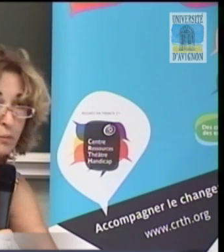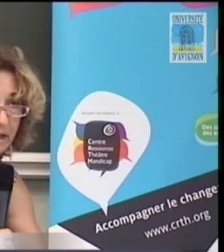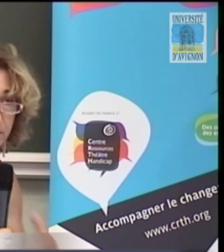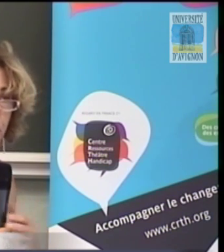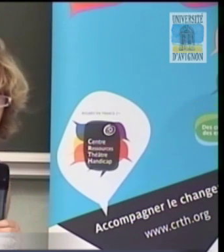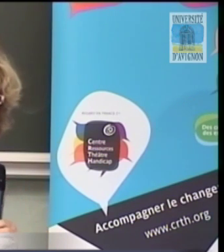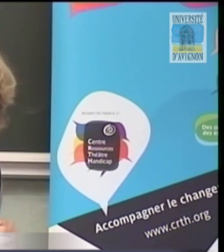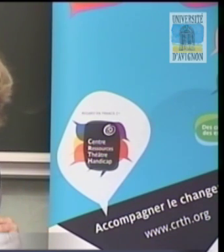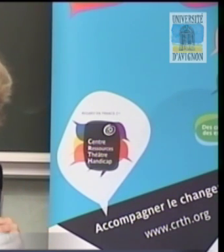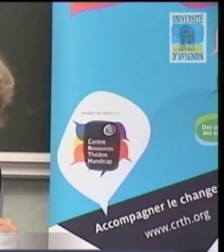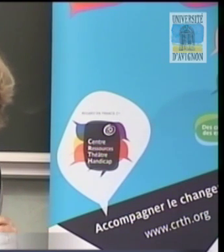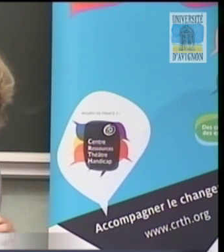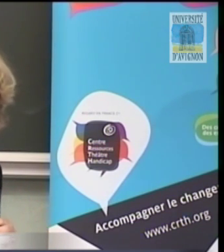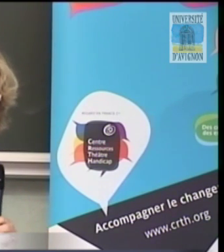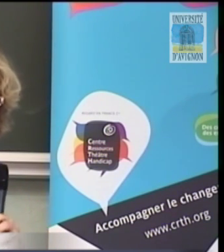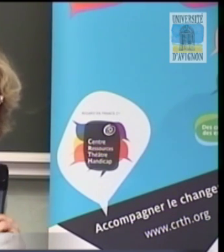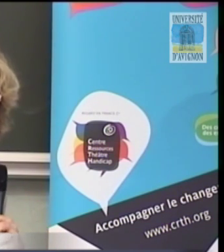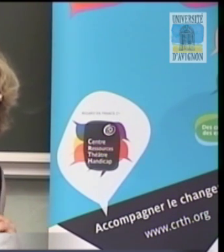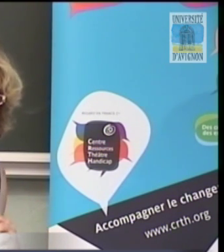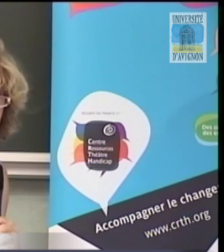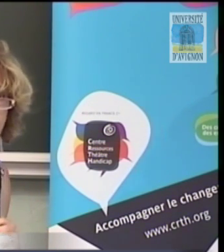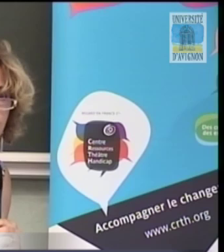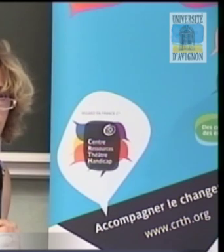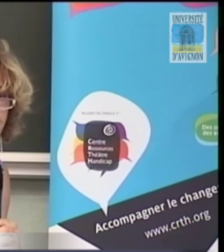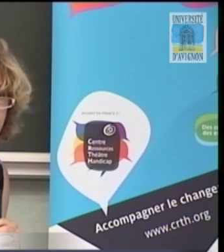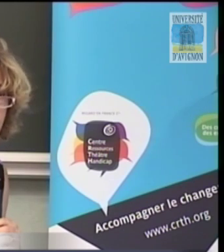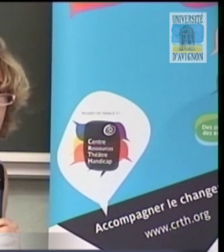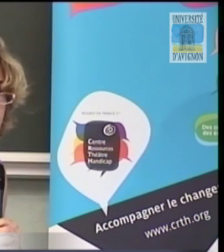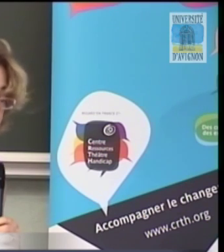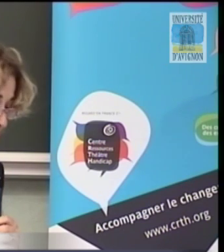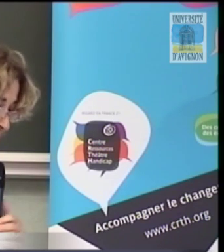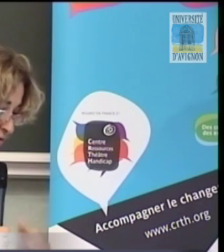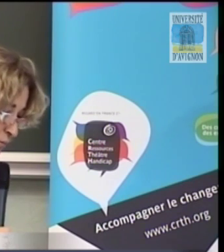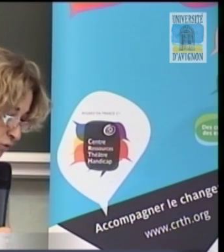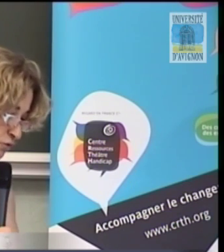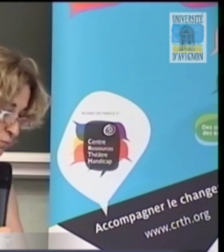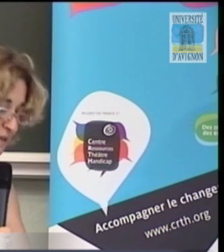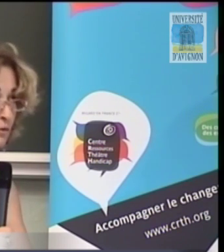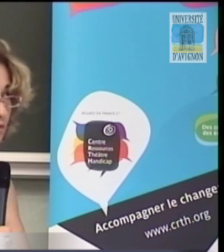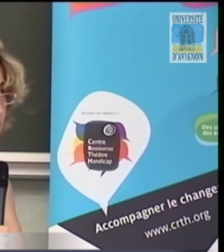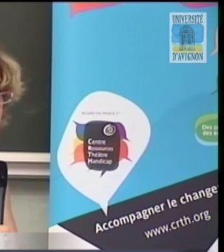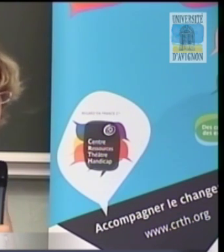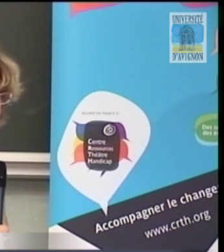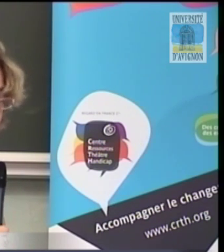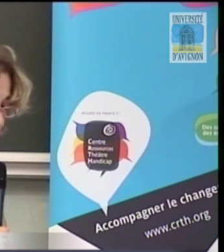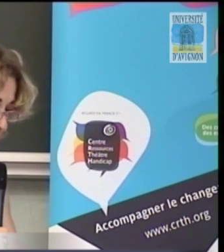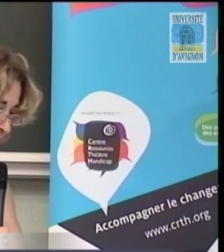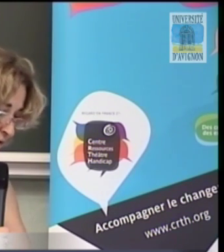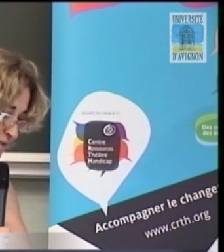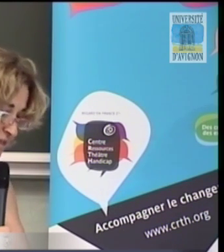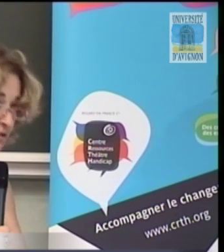Alors on peut parler cohésion sociale, situation de handicap, ce ne sont pas seulement des